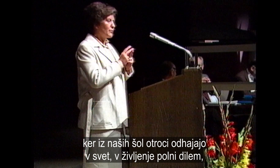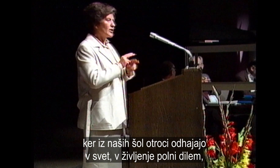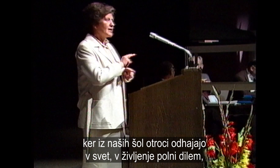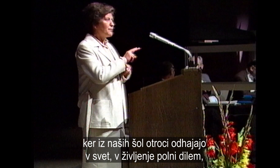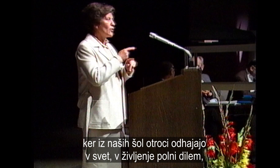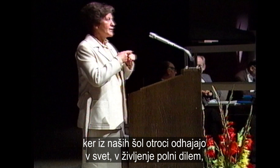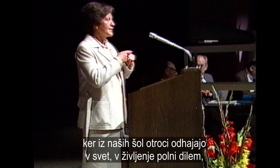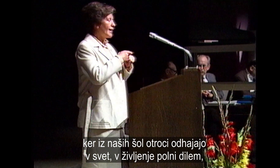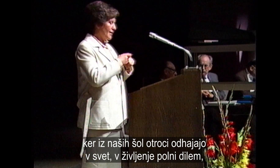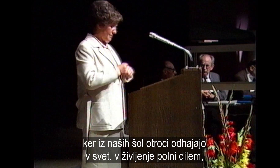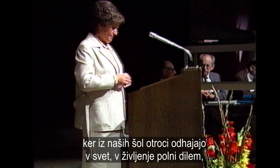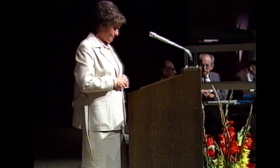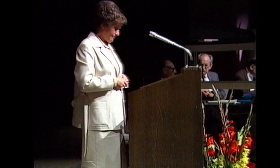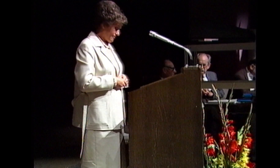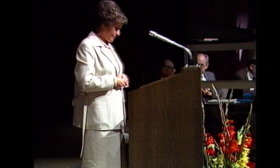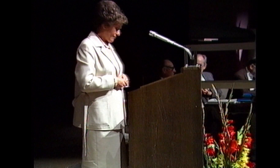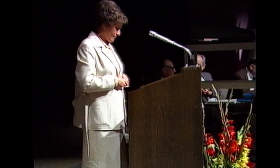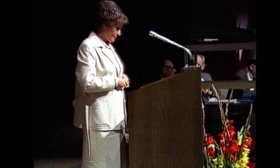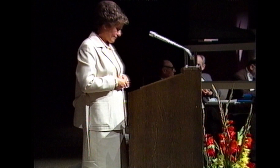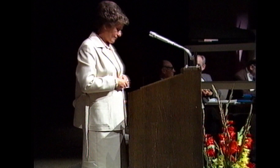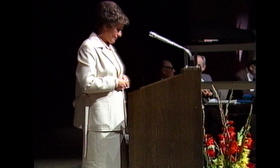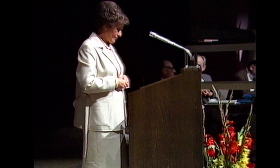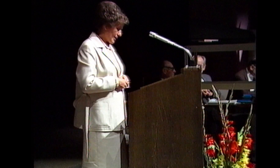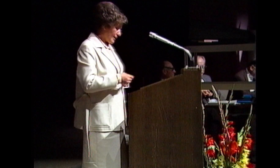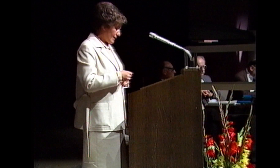dade drugima što im pripada posredstvom